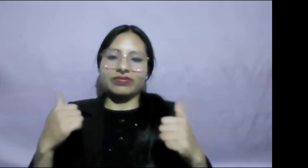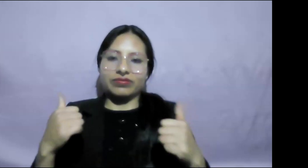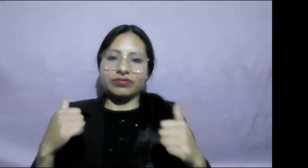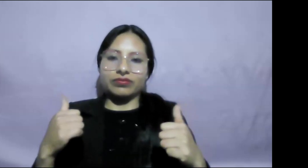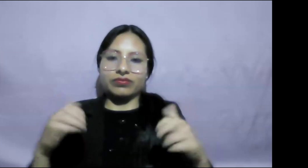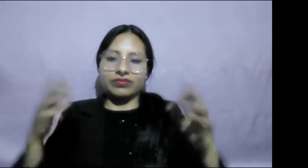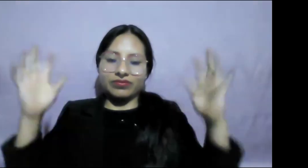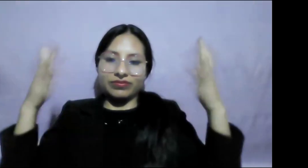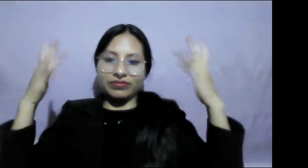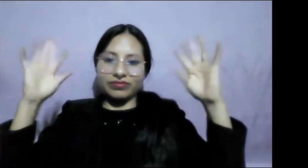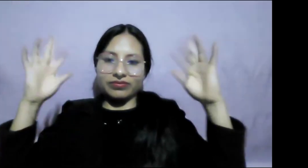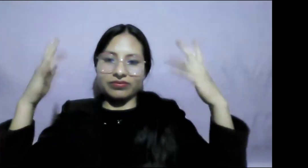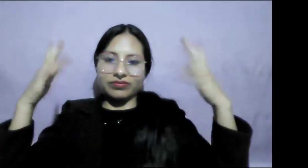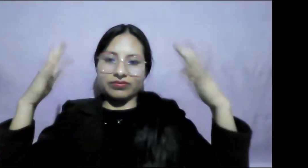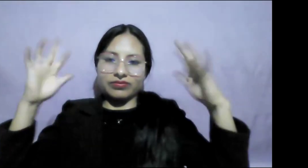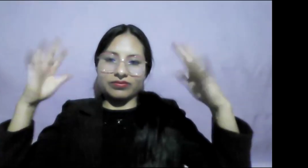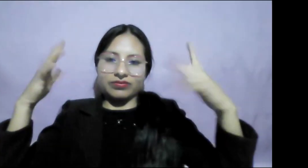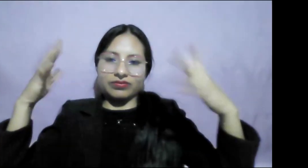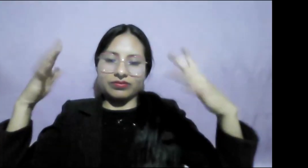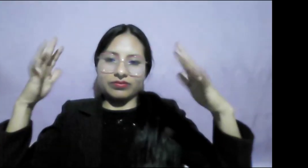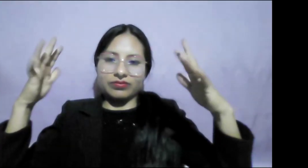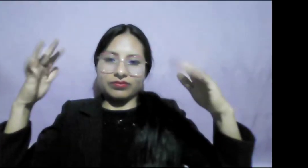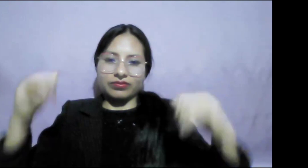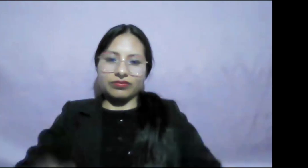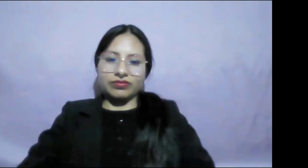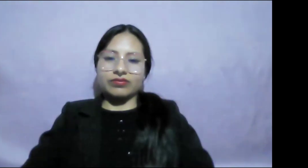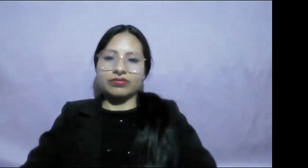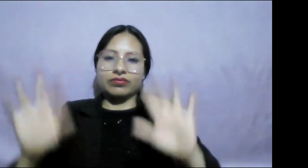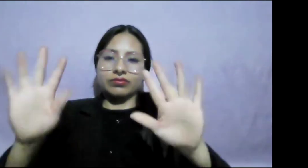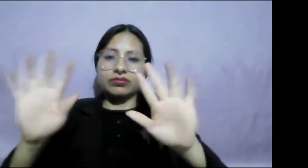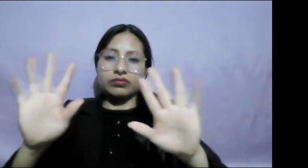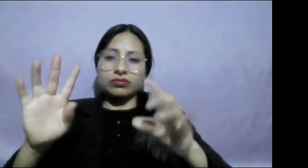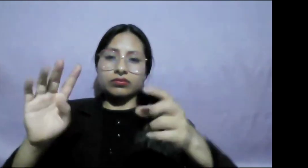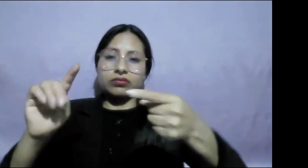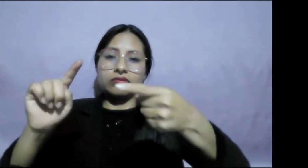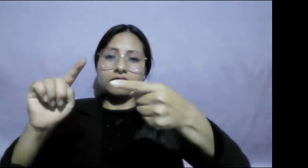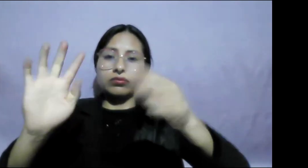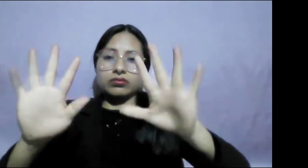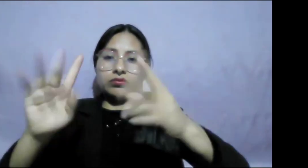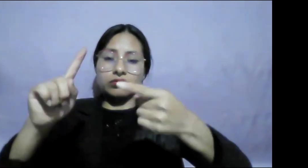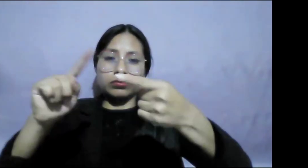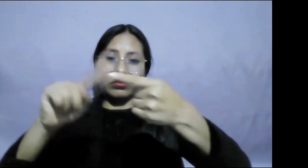ajá No sé si nos va a alcanzar el tiempo así que vamos a continuar con las